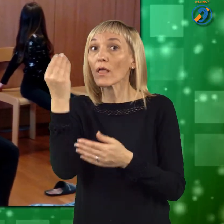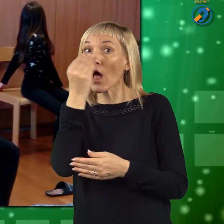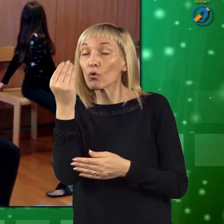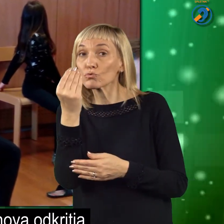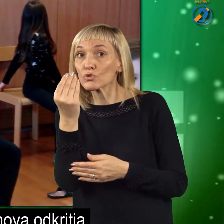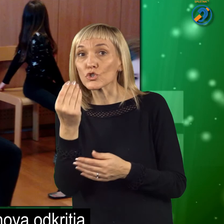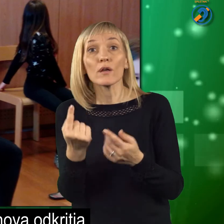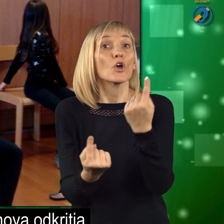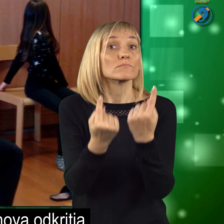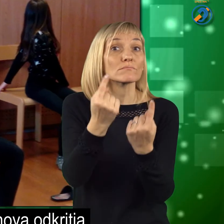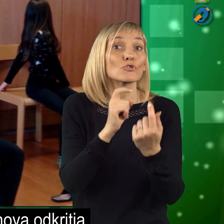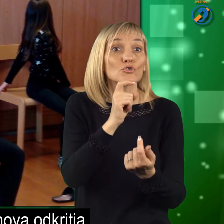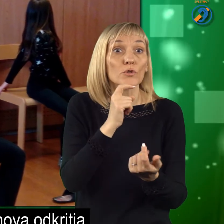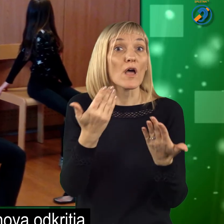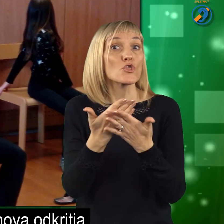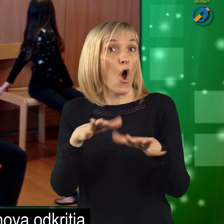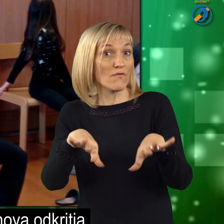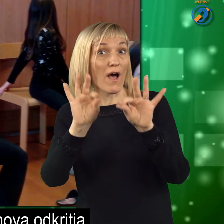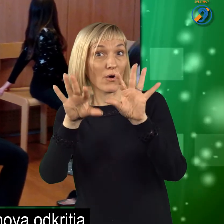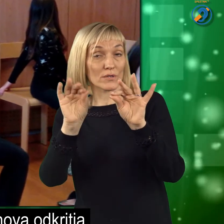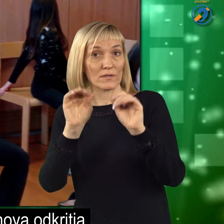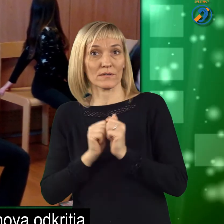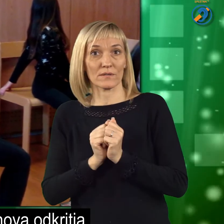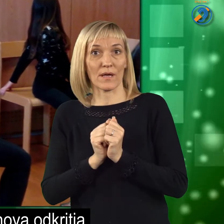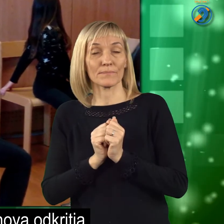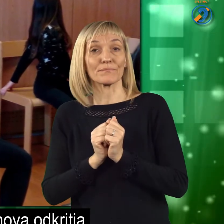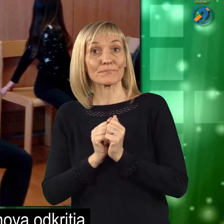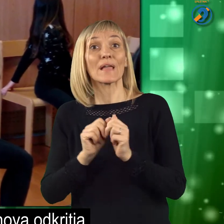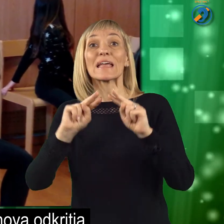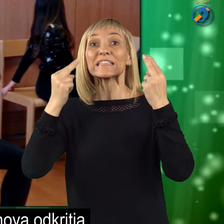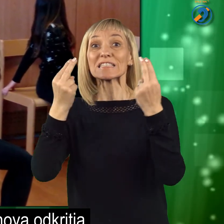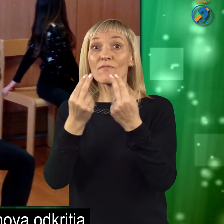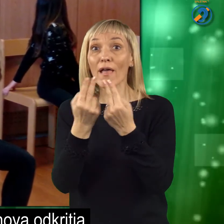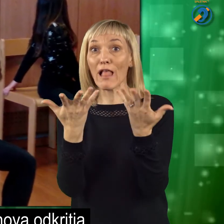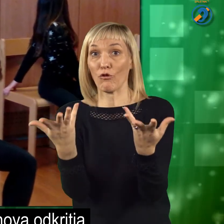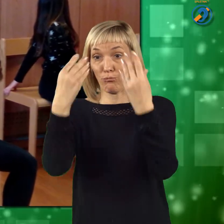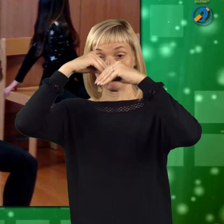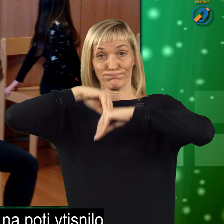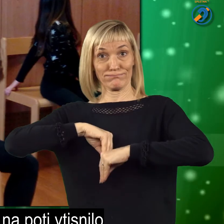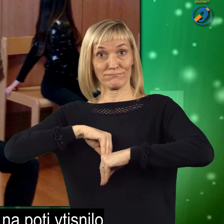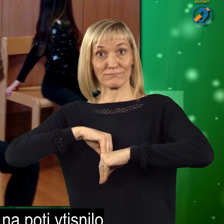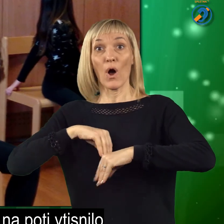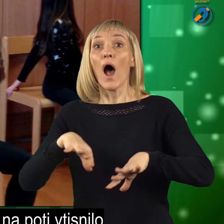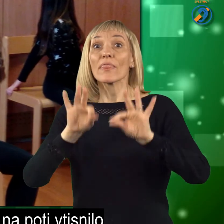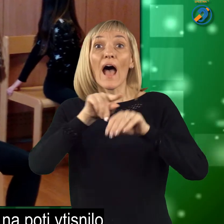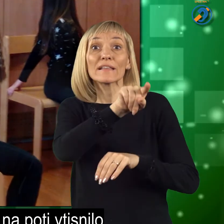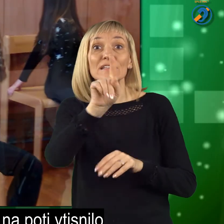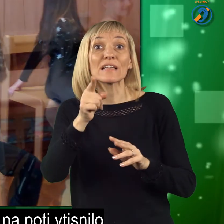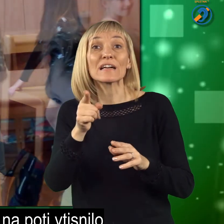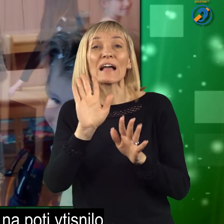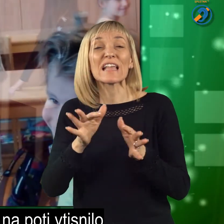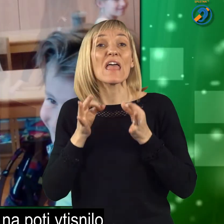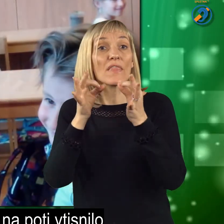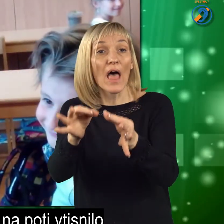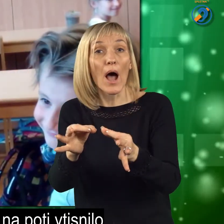mimo. Dogodivščine in nova odkritja. Odsev sveta se preslika vate. Odkri, kaj vse se